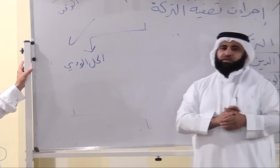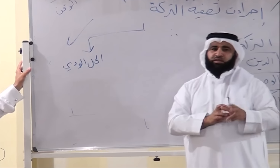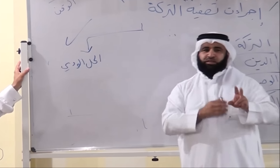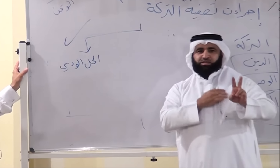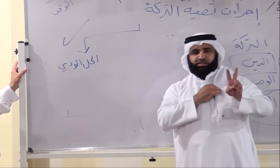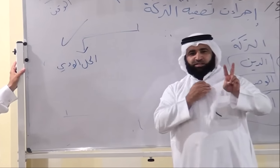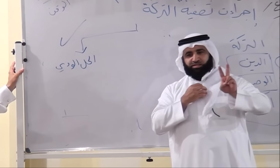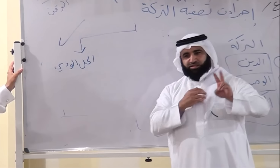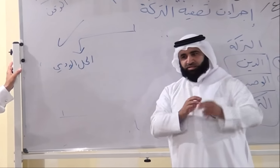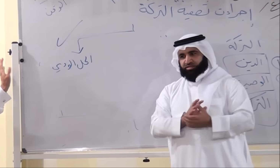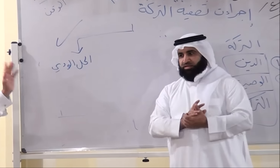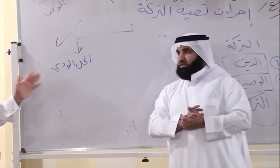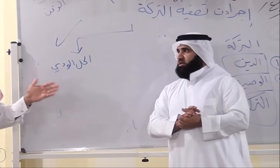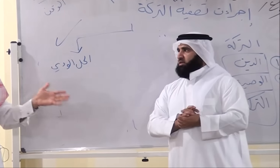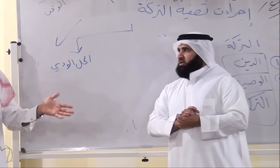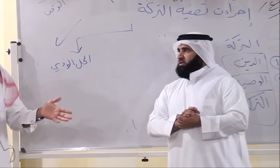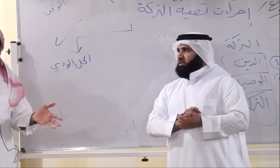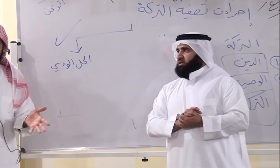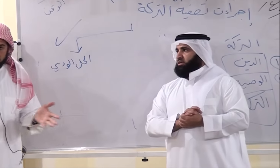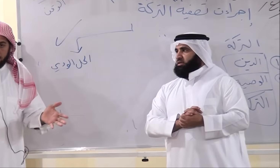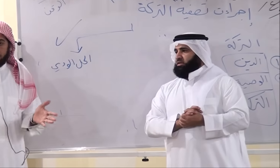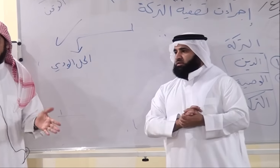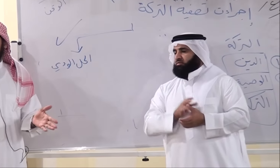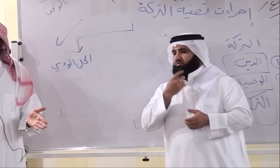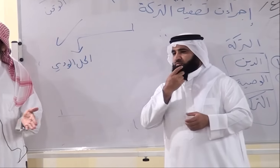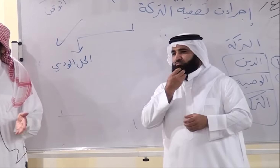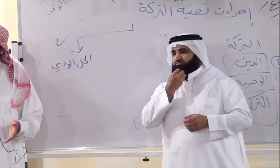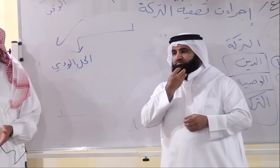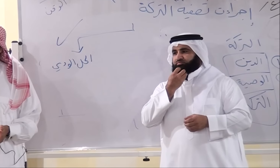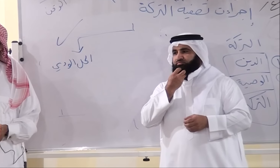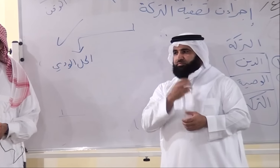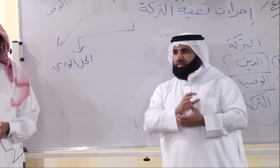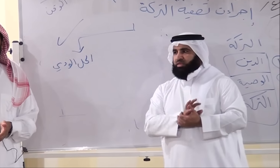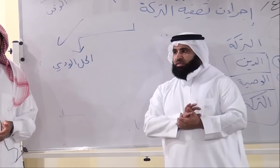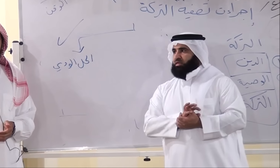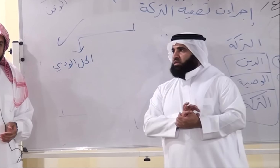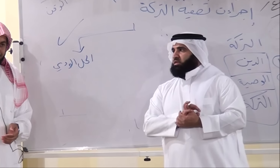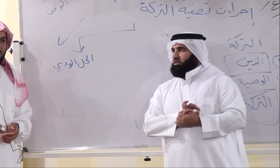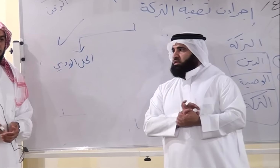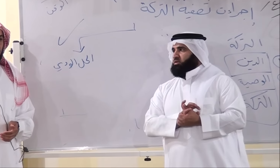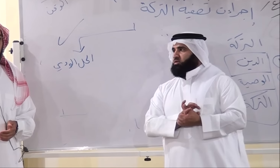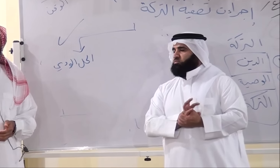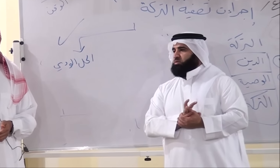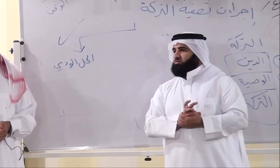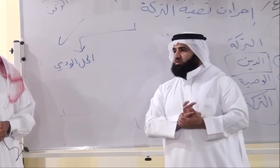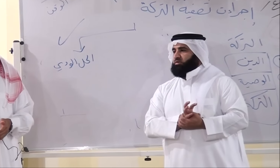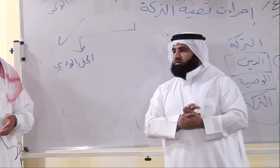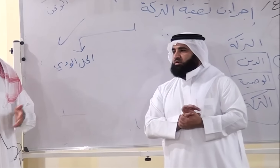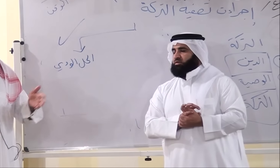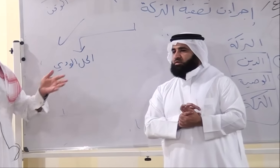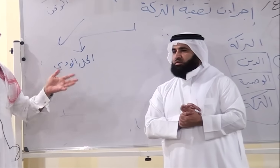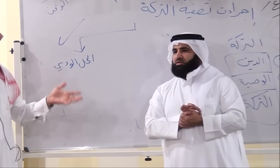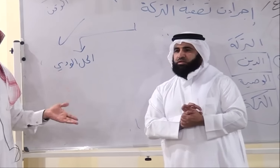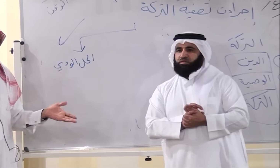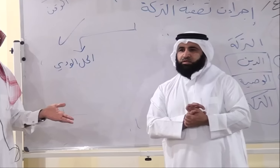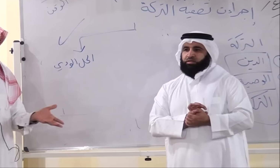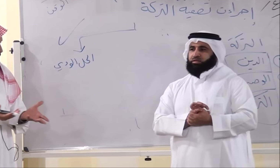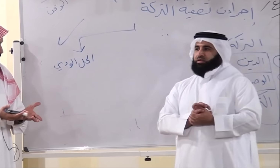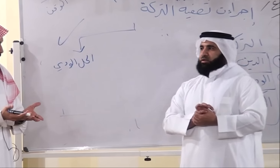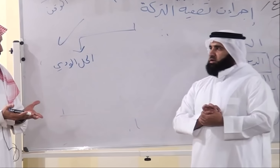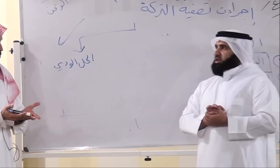عيالهم. طبعا نتكلم، انا ما اتكلم عن الناس مثلا والله يسيئين، لا، واحد لواء، واحد عقيد، واحد مهندس، وواحد عن